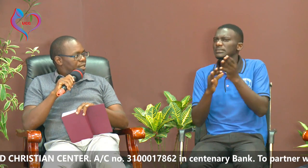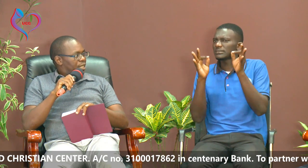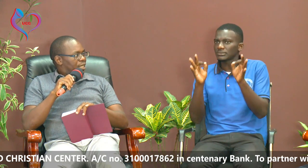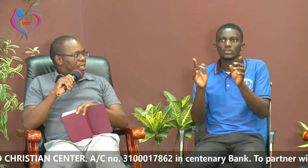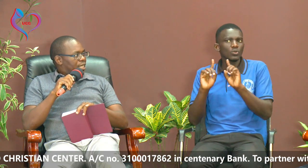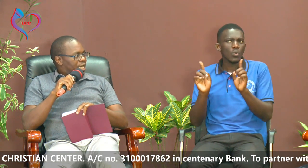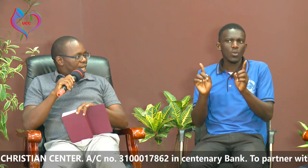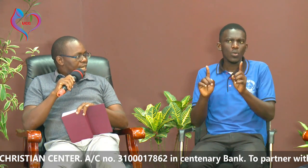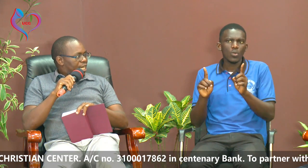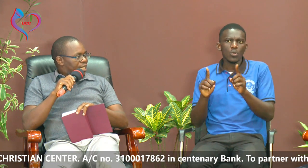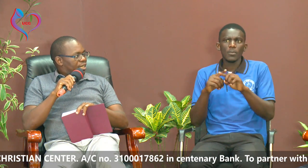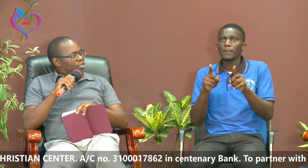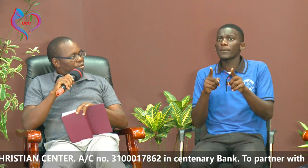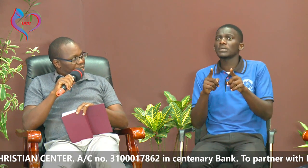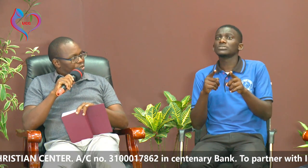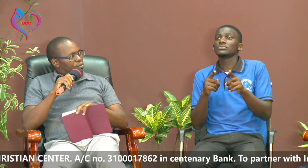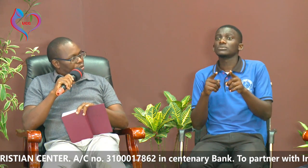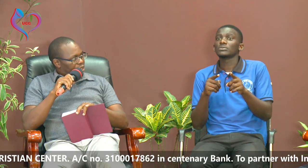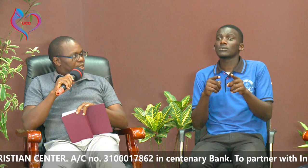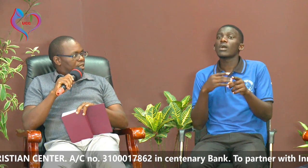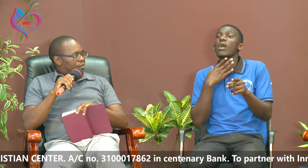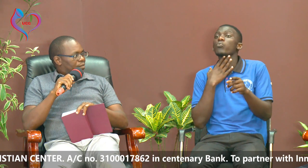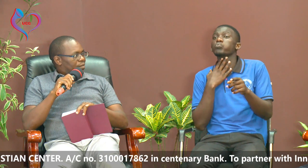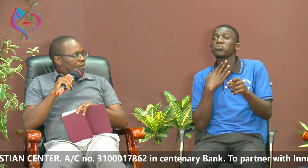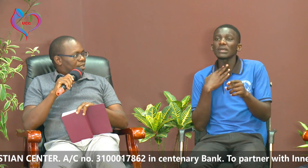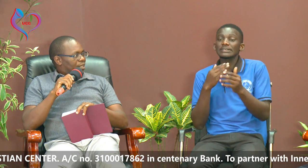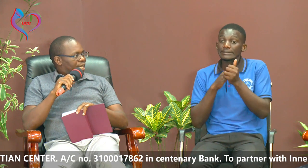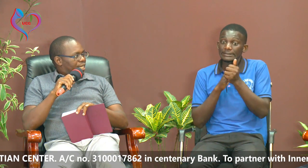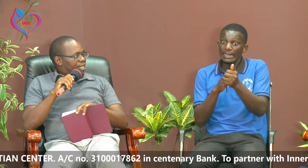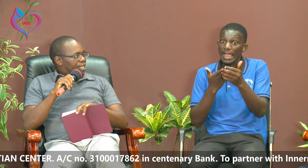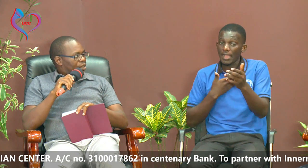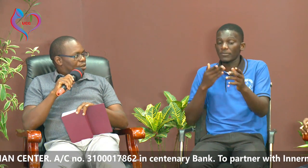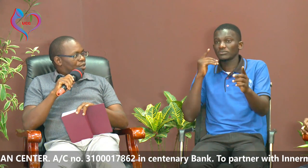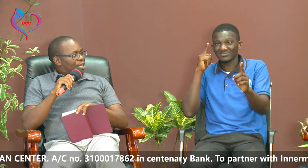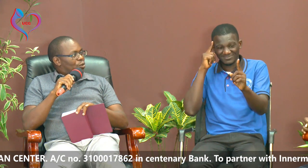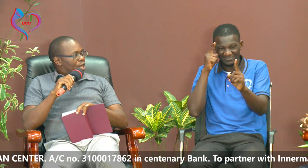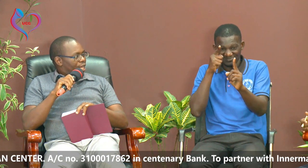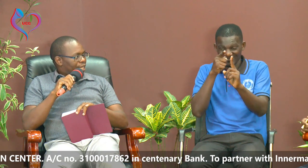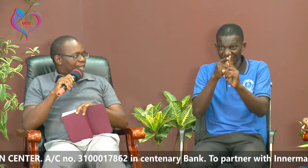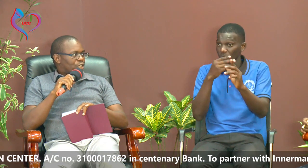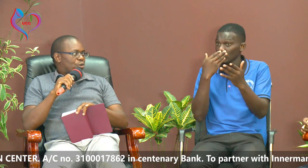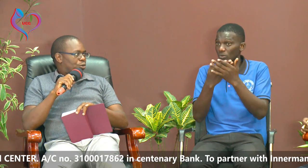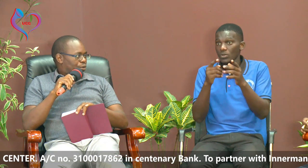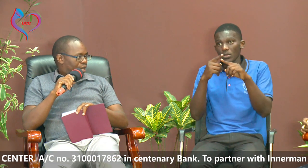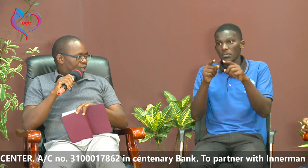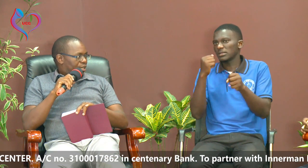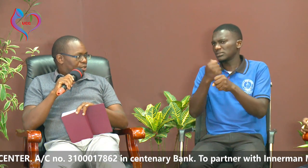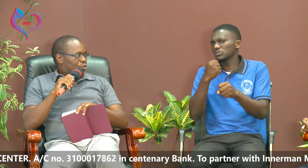embeze. Yali ya ina intention zinunji. Na ye enkola ya chono ona. So